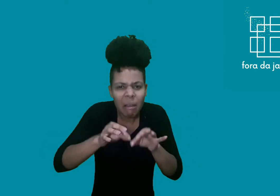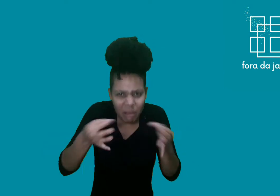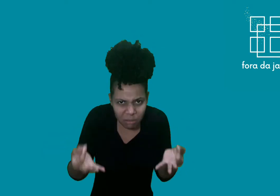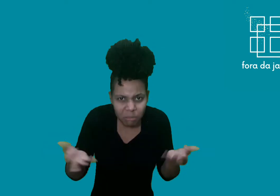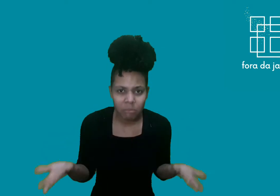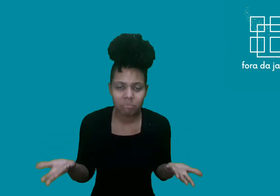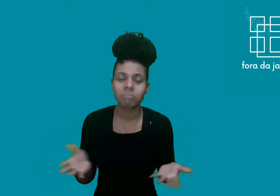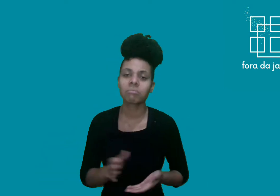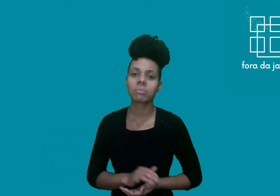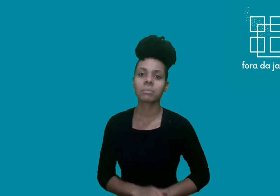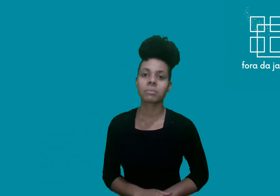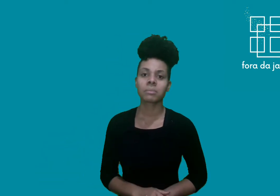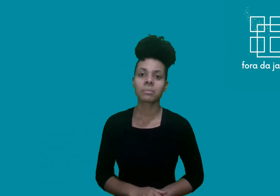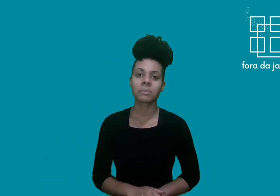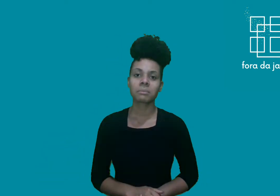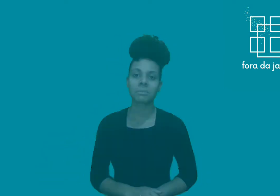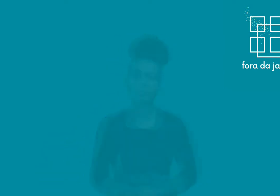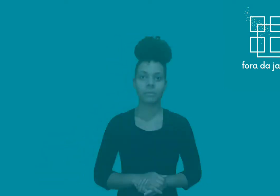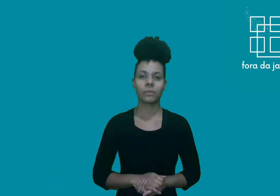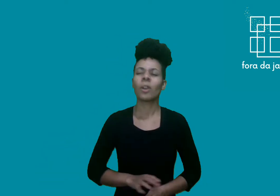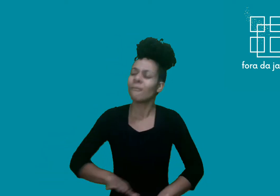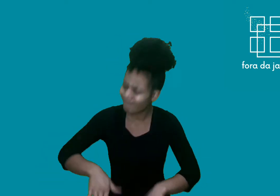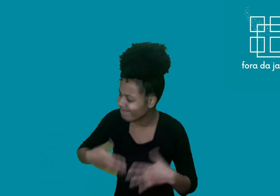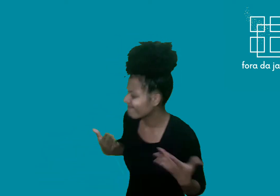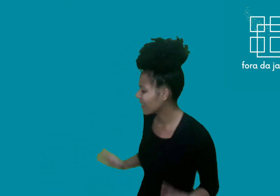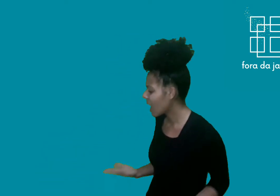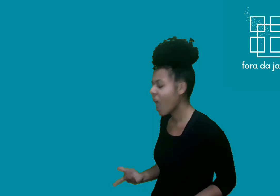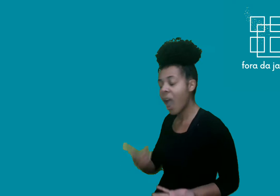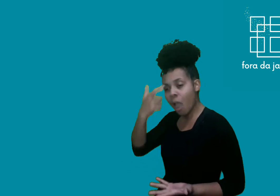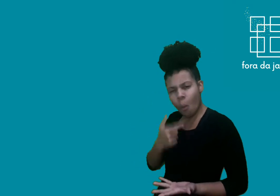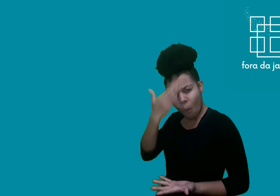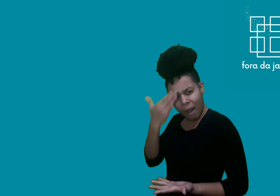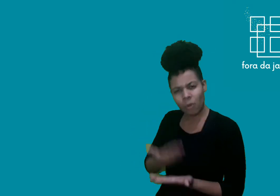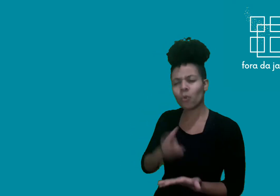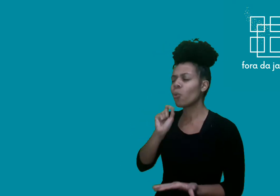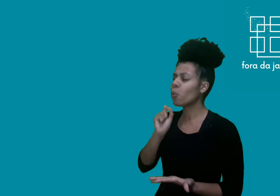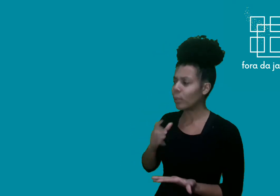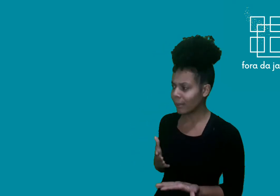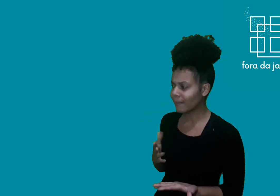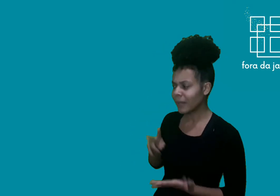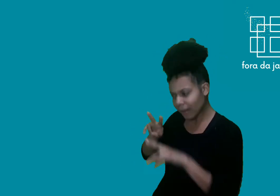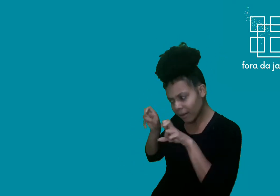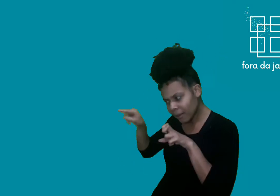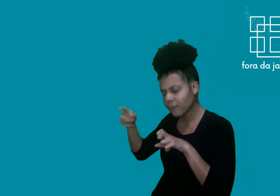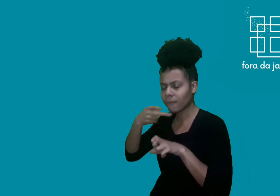dos 30, a crise de meia-idade, parece que as crises nunca acabam, porque a gente sempre está em processo